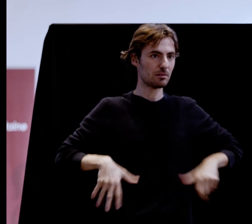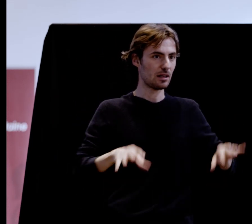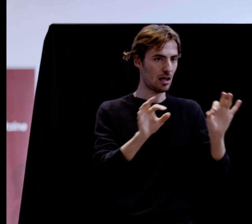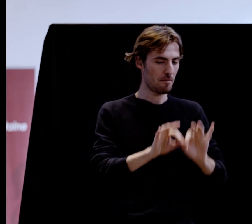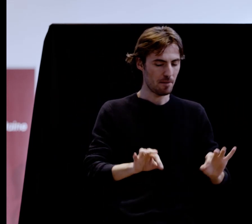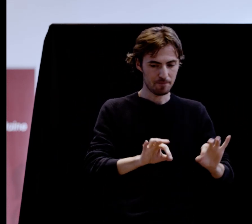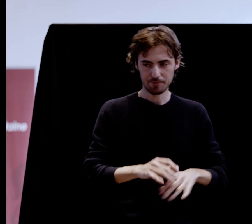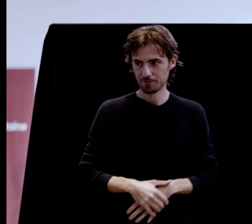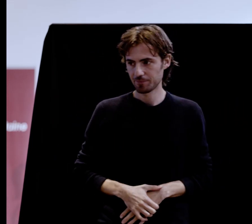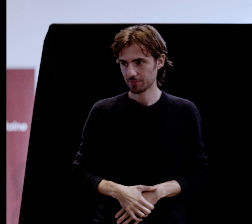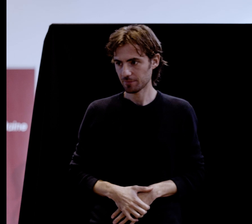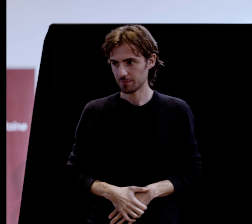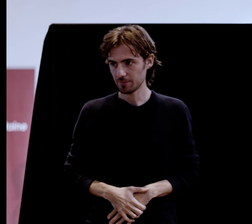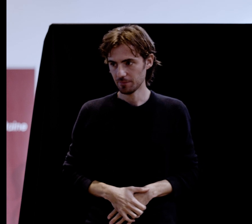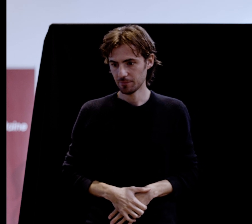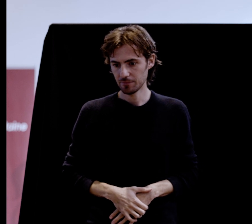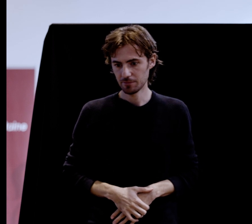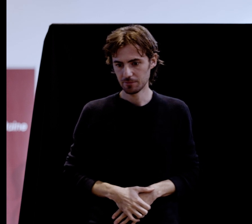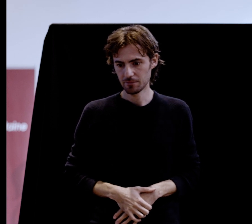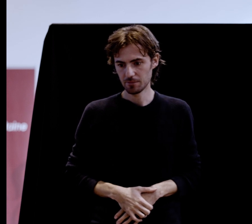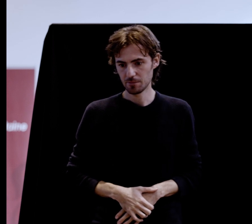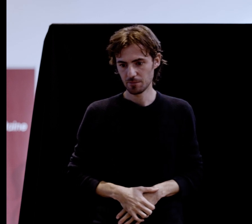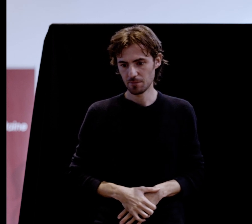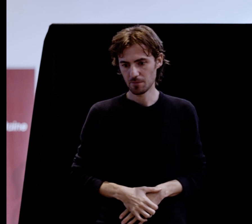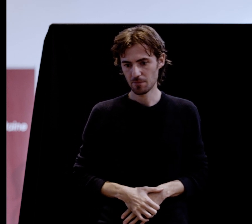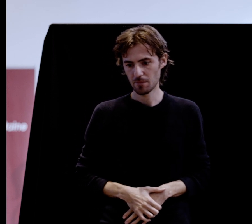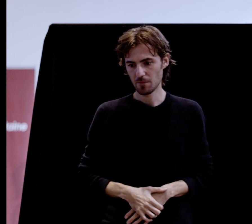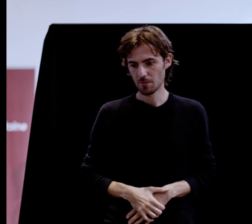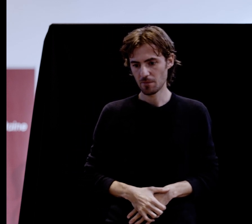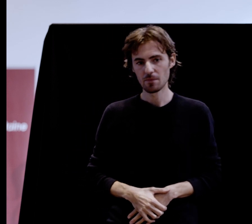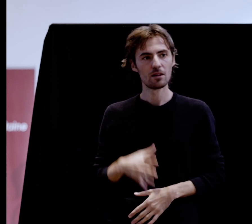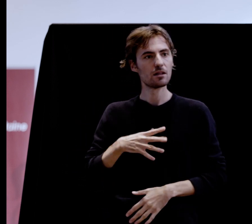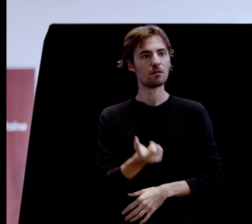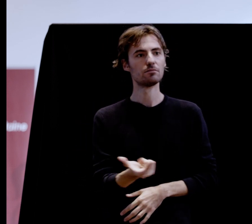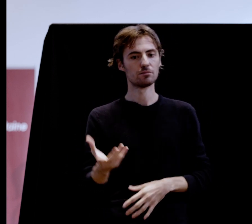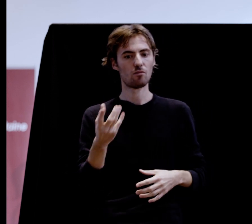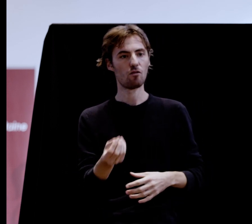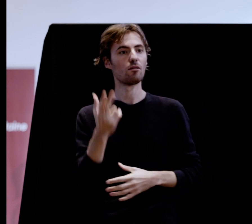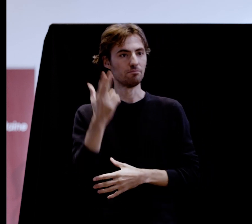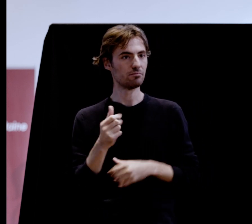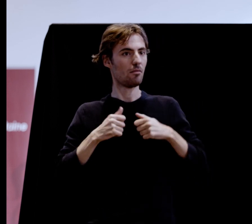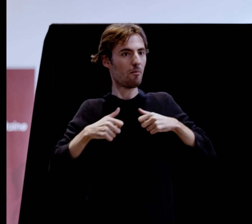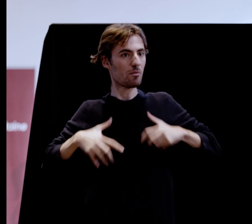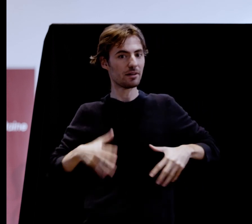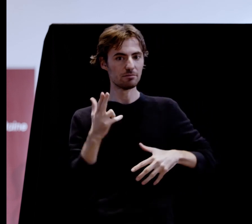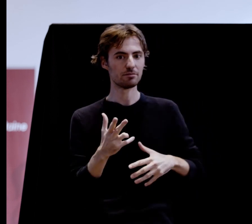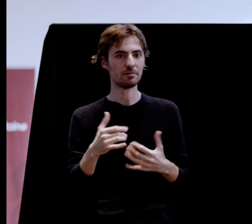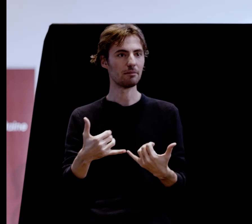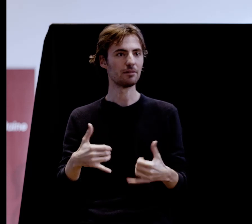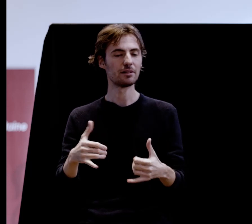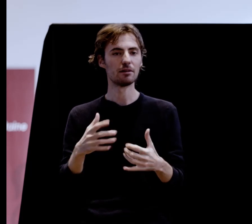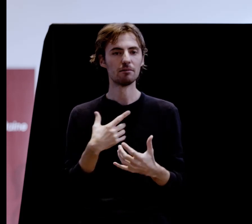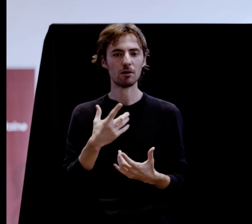puberté. Certains ont un démarrage de puberté, mais finalement, elle n'est pas complète. Et par exemple, chez le garçon, le taux